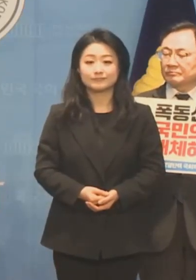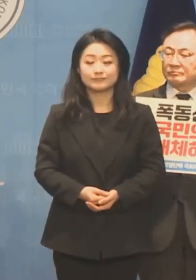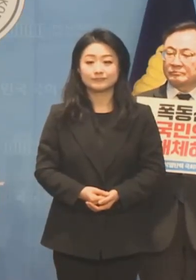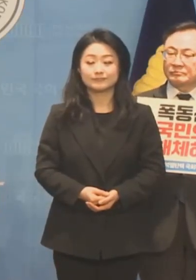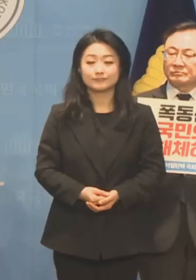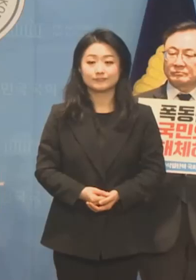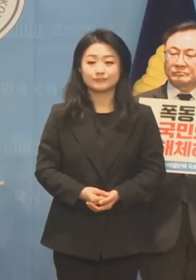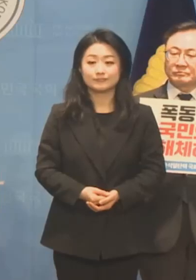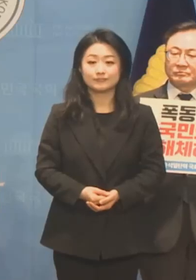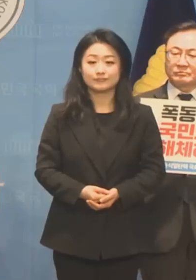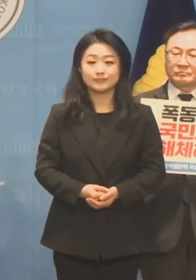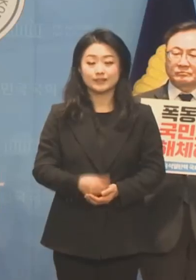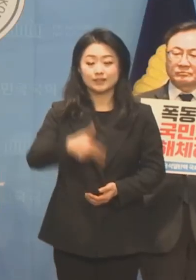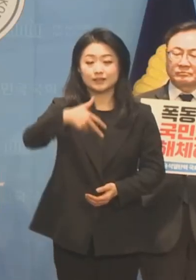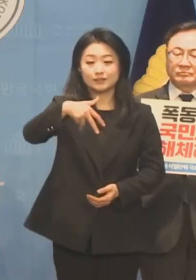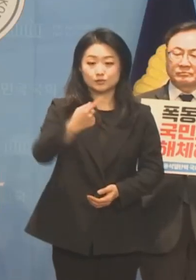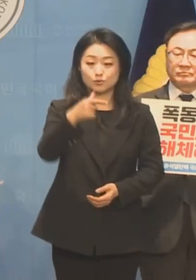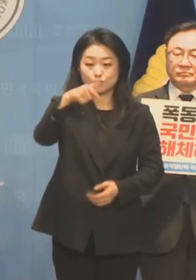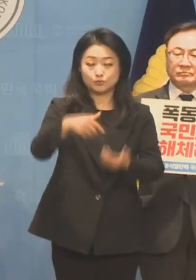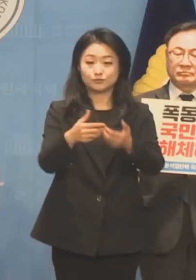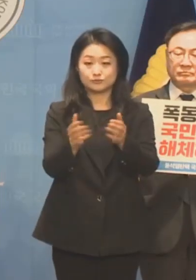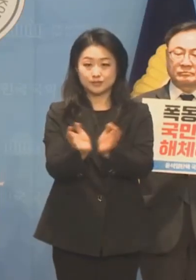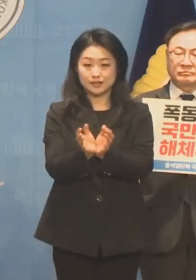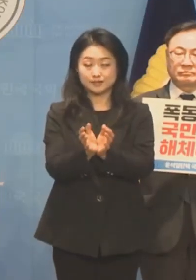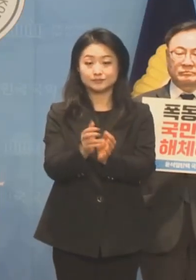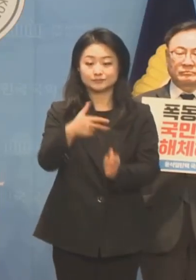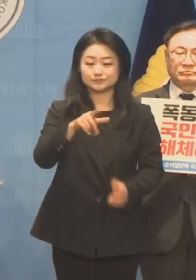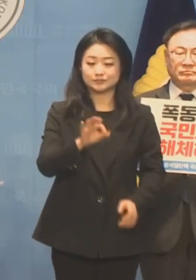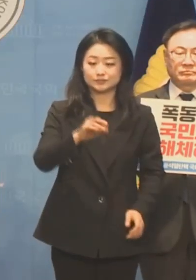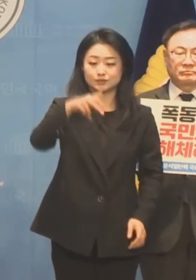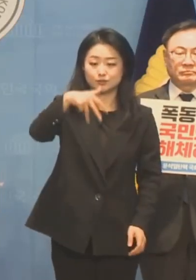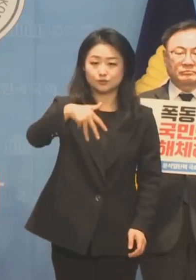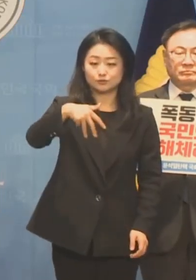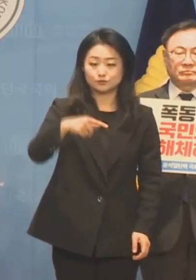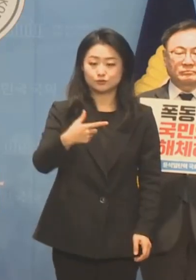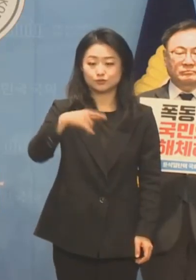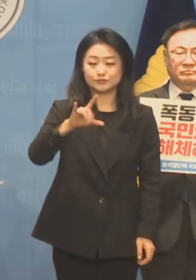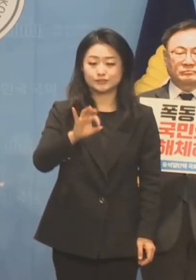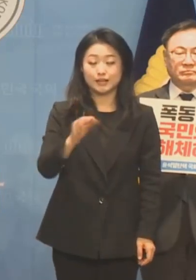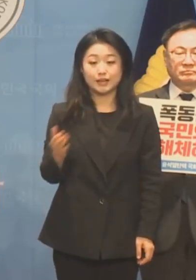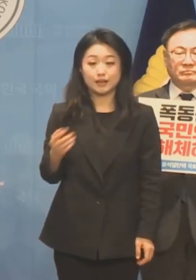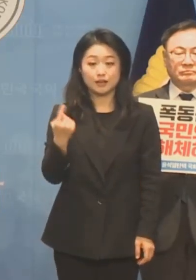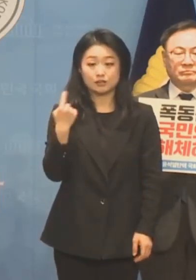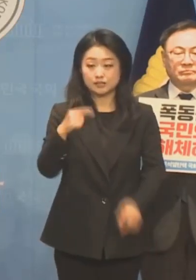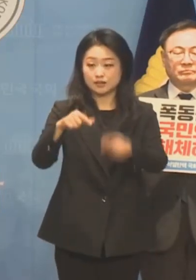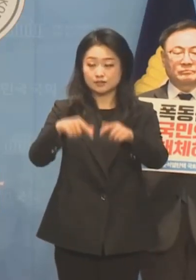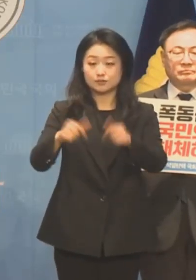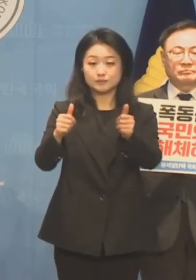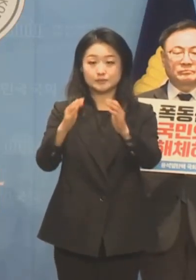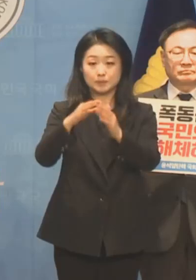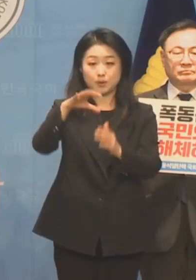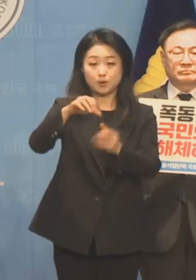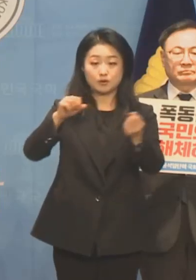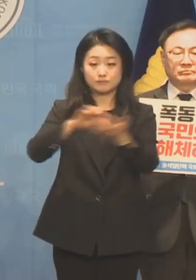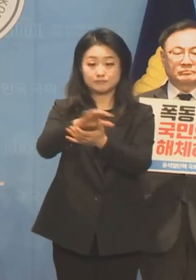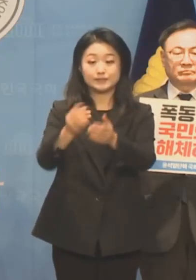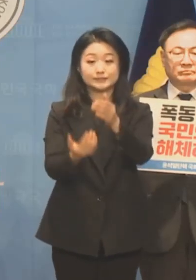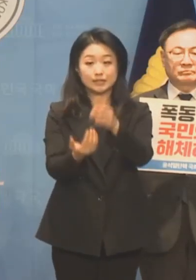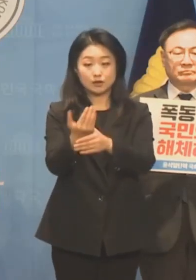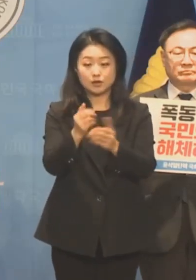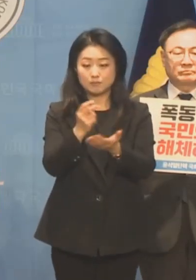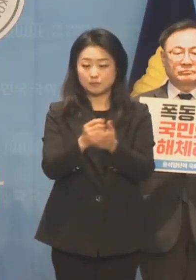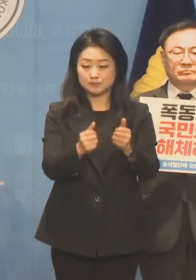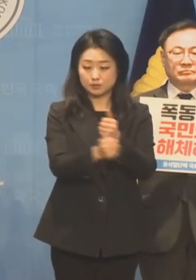네, 조국혁신당 원내수석 부대표 정춘생입니다. 어제 서부지법 폭력 사태에 대해서